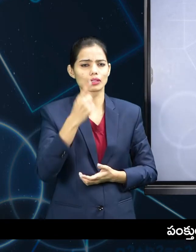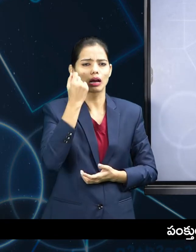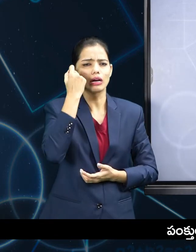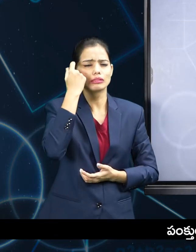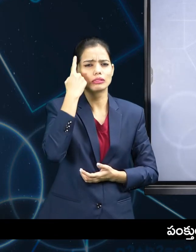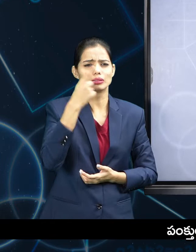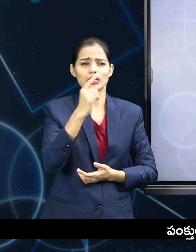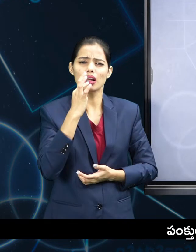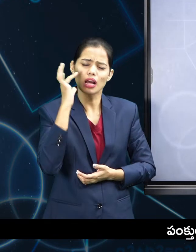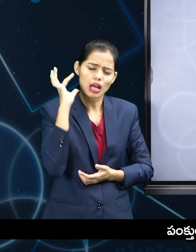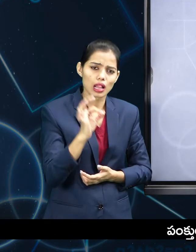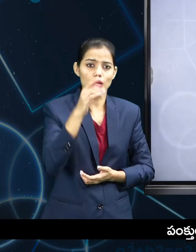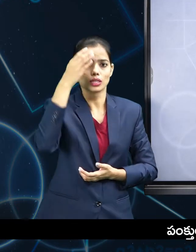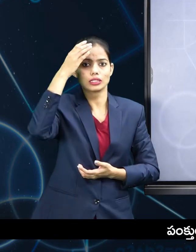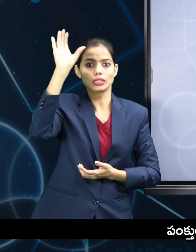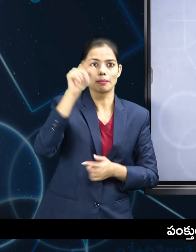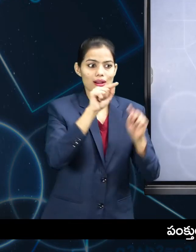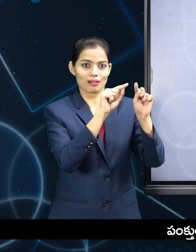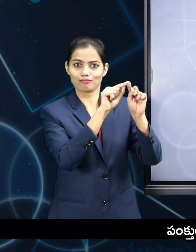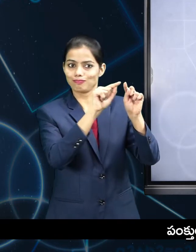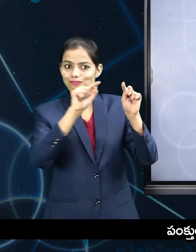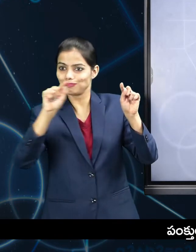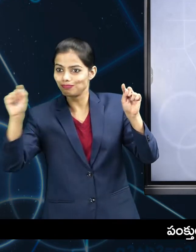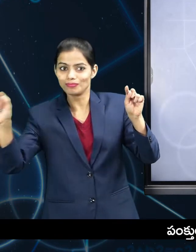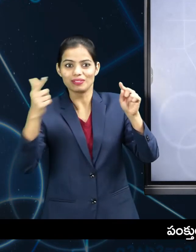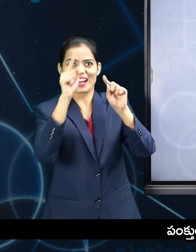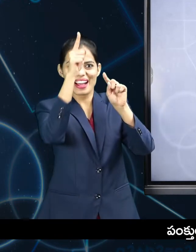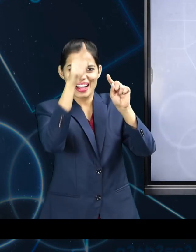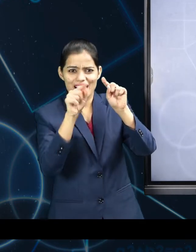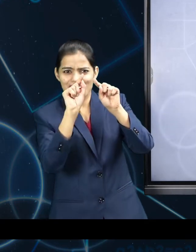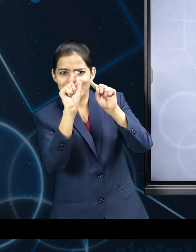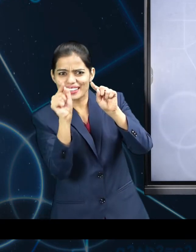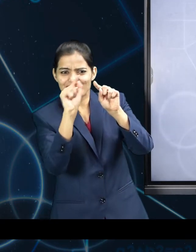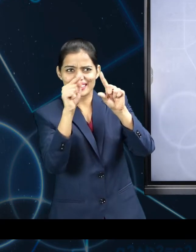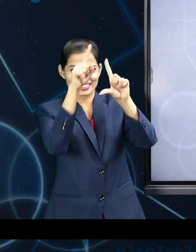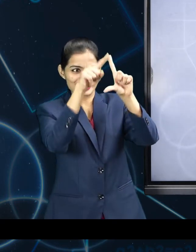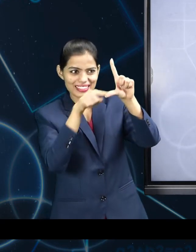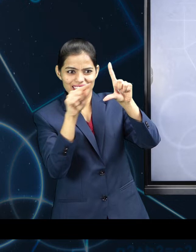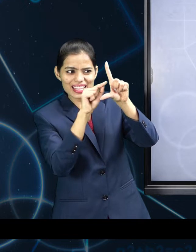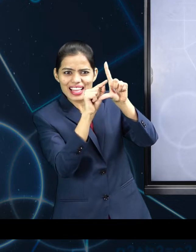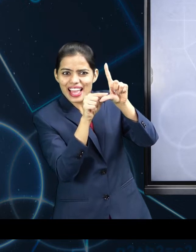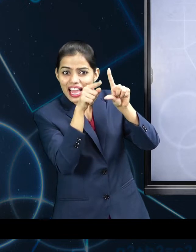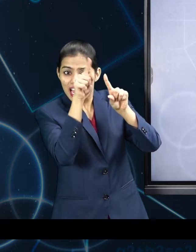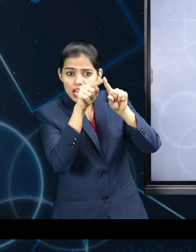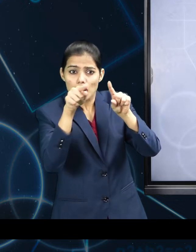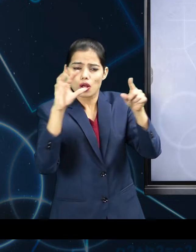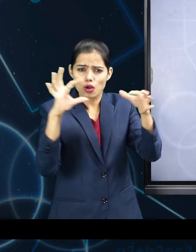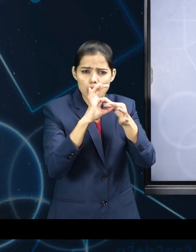పంక్తులు, కోణాలు మరియు కోఆర్డినేట్ సిస్టమ్స్ యొక్క కీలక భావనలను అర్థం చేసుకోండి.